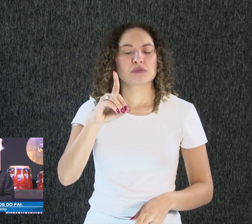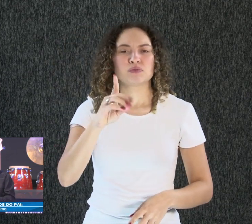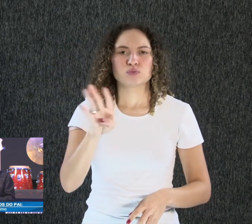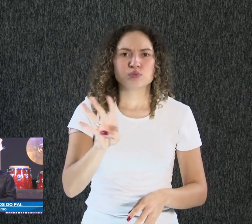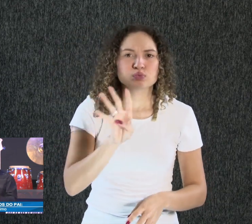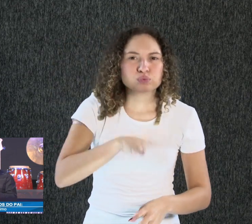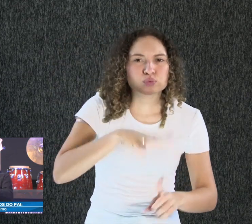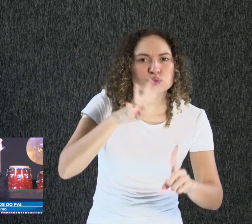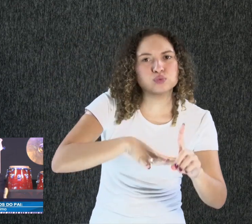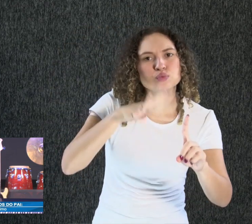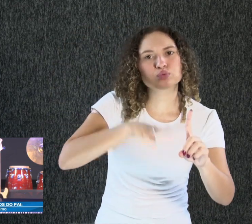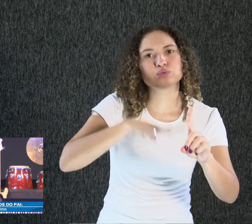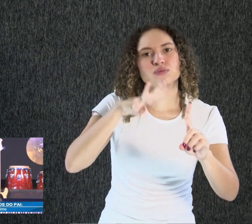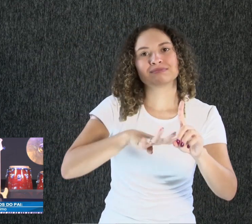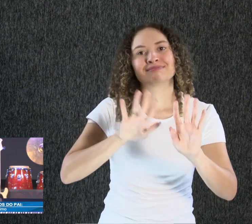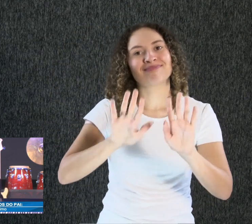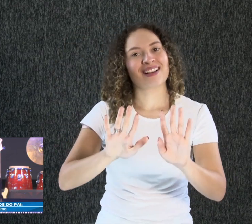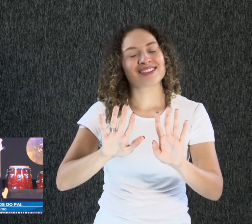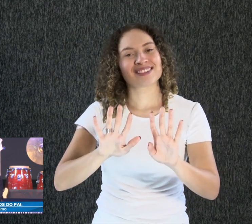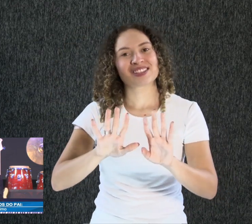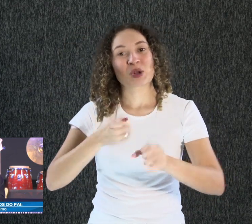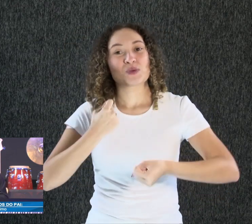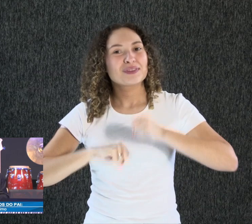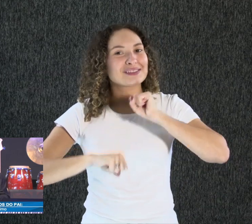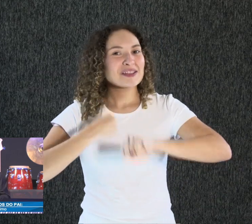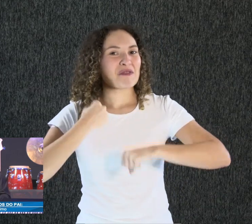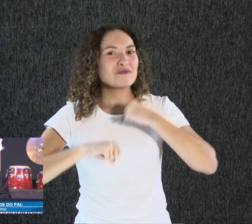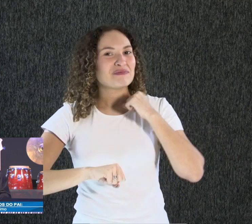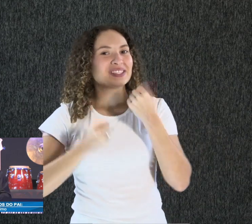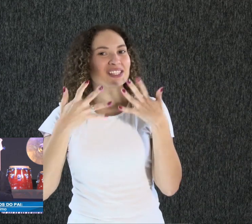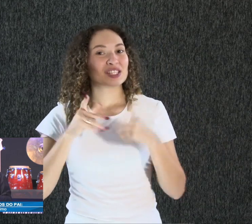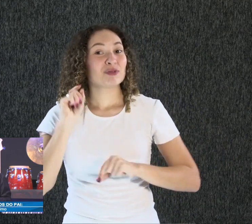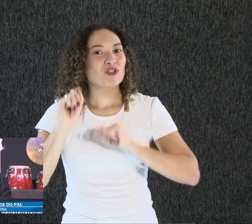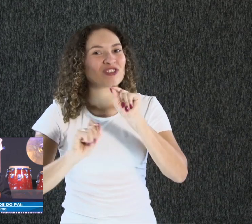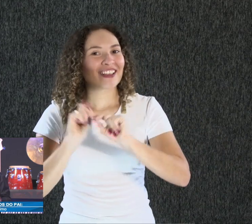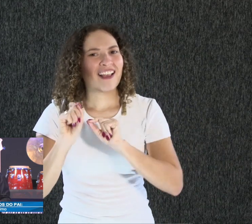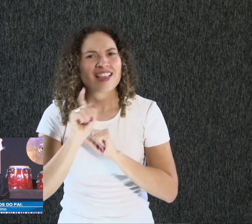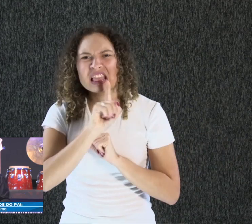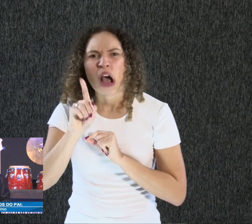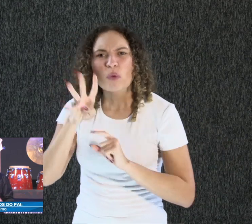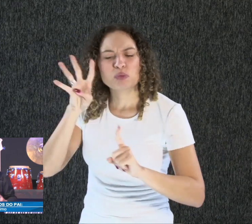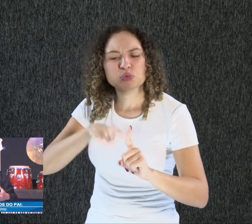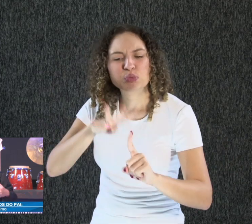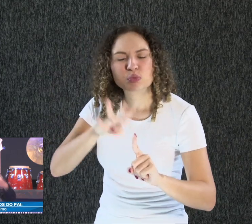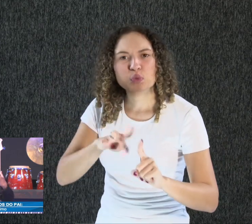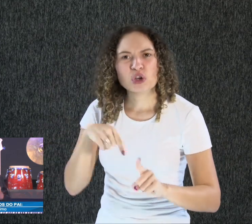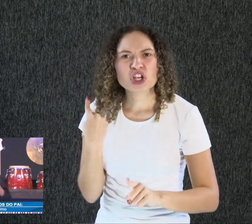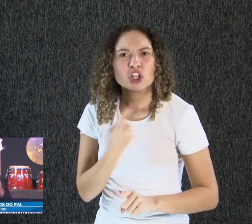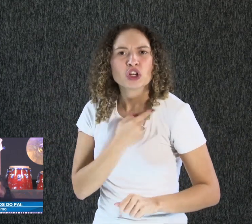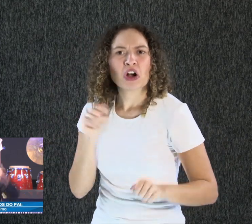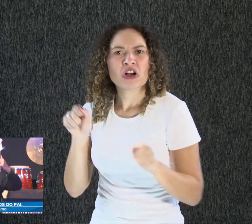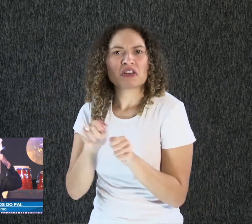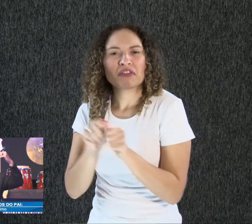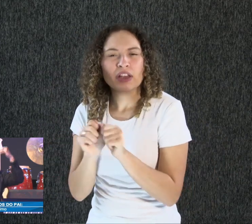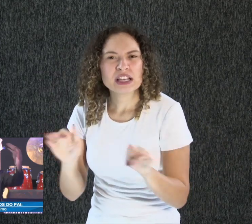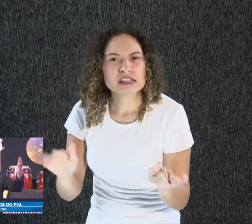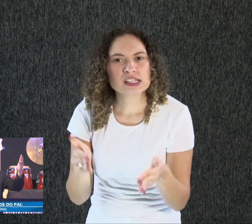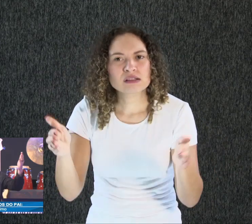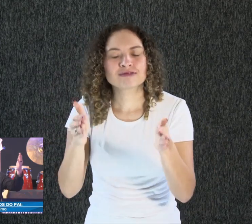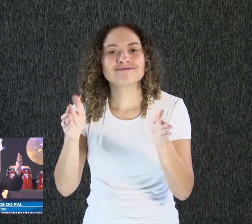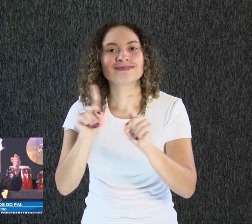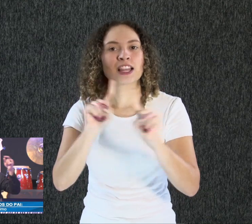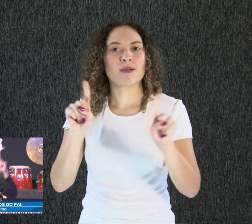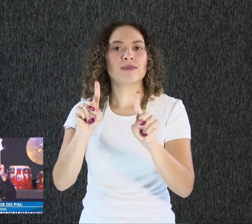humanas. Mas aqui no Salmo 91, o salmista está dizendo o seguinte, em outras palavras: o nosso Deus é